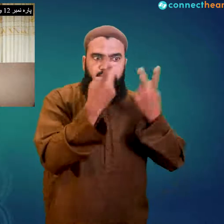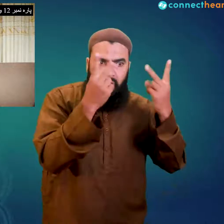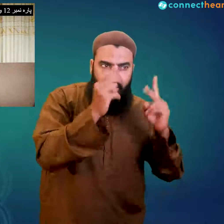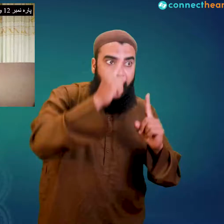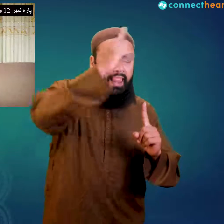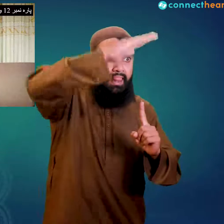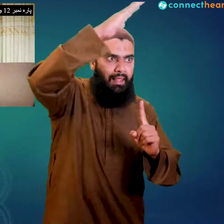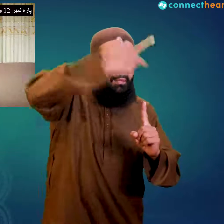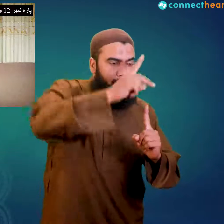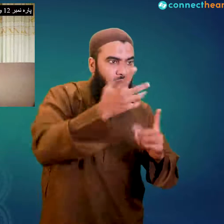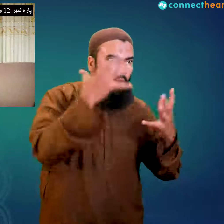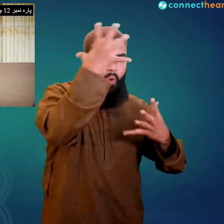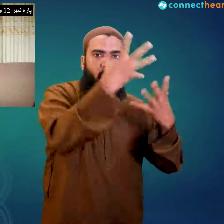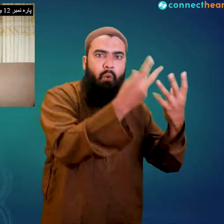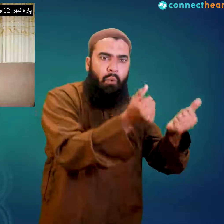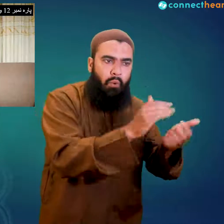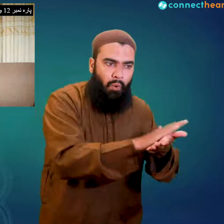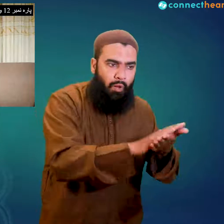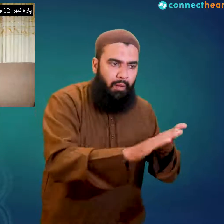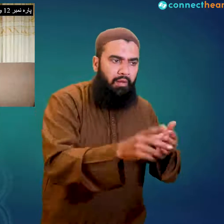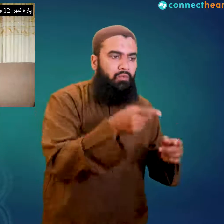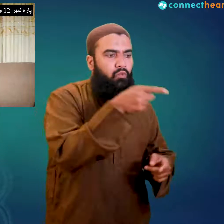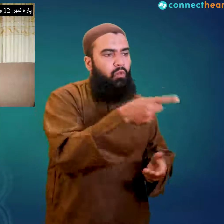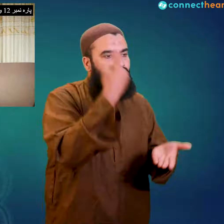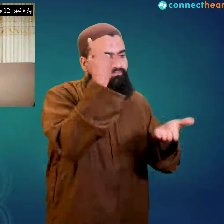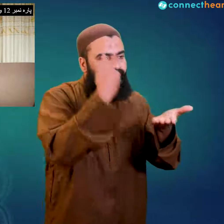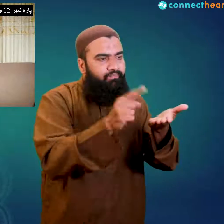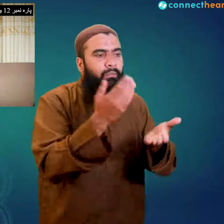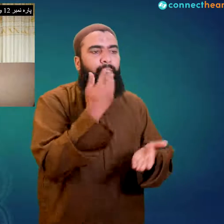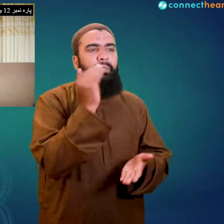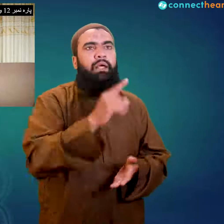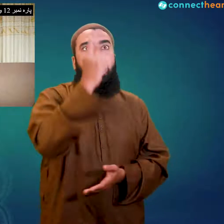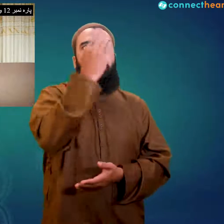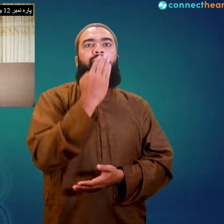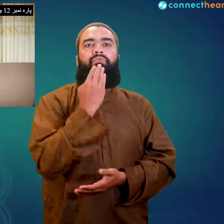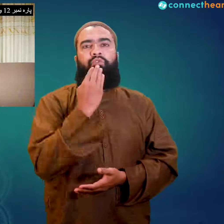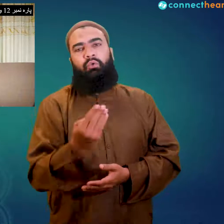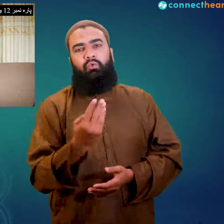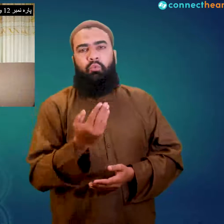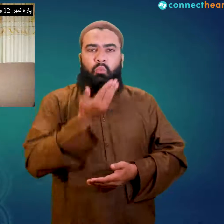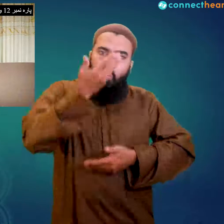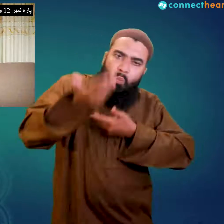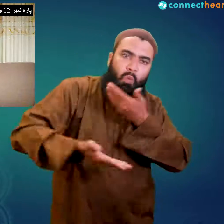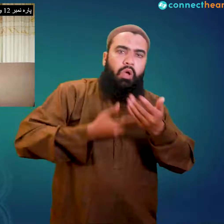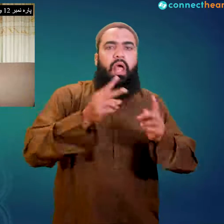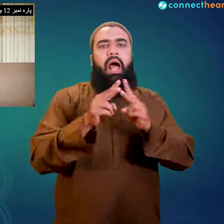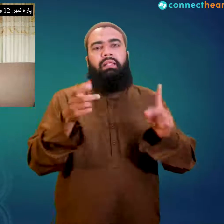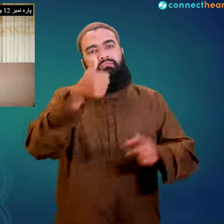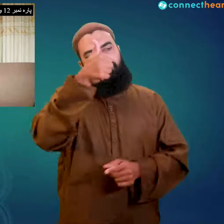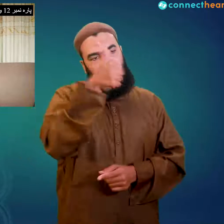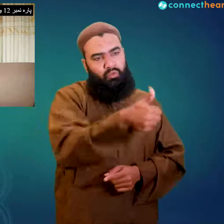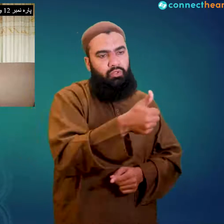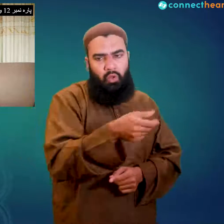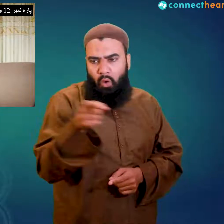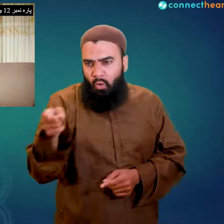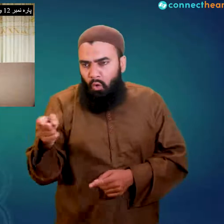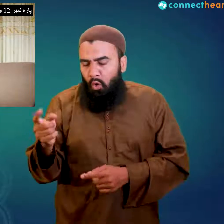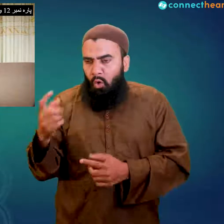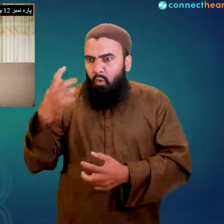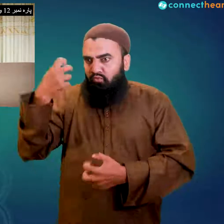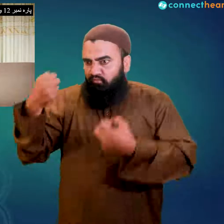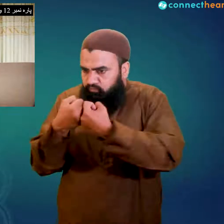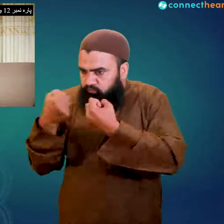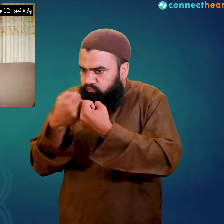ہے، حالانکہ وہ اپنے اس وقت کو بھول جاتا ہے کہ جب اللہ نے اس کو وسعت دے رکھی تھی اور فراخی دے رکھی